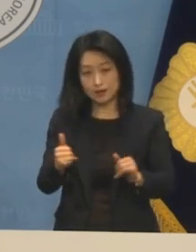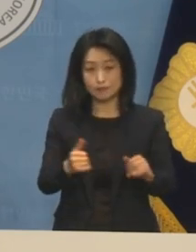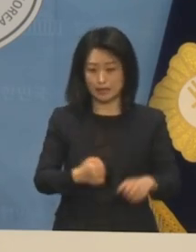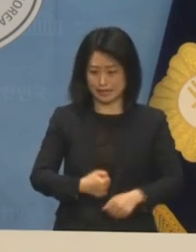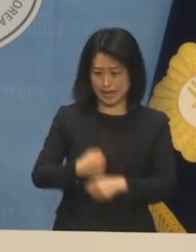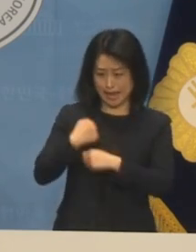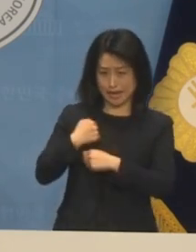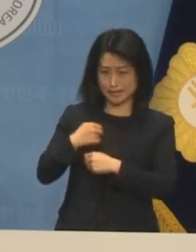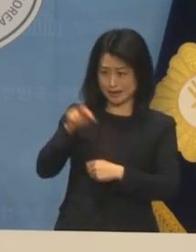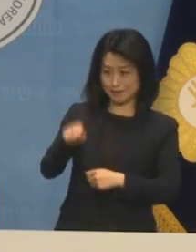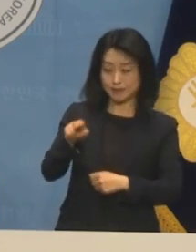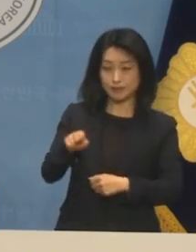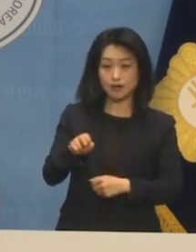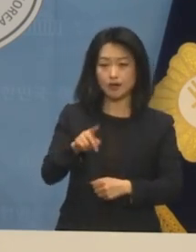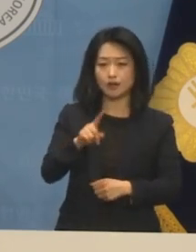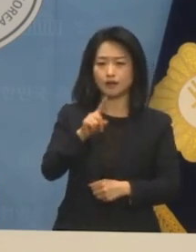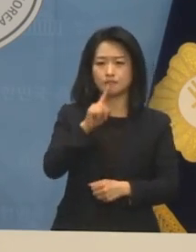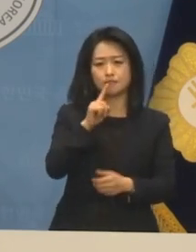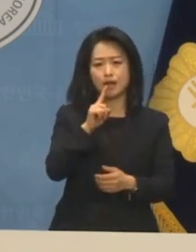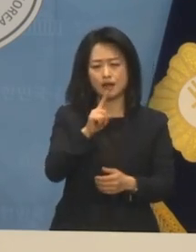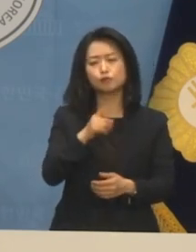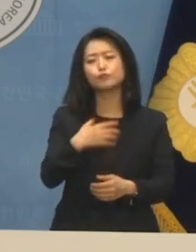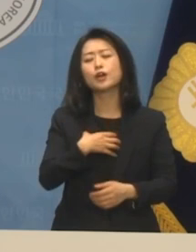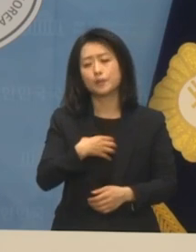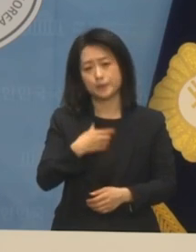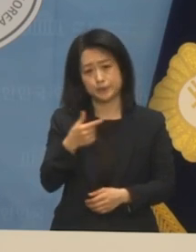학습자로 비난하기 쉬운 상태입니다.